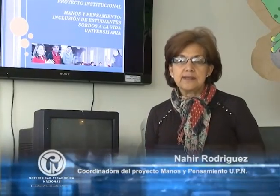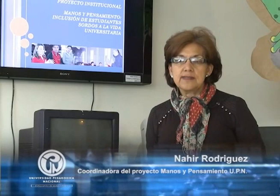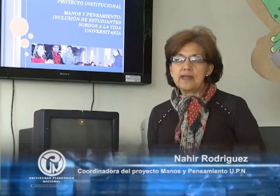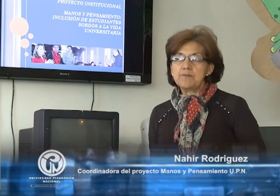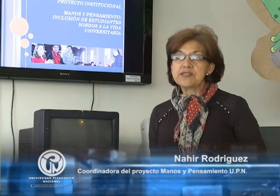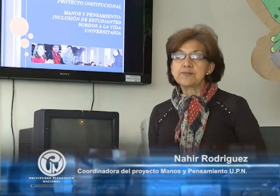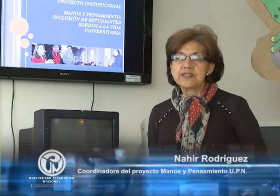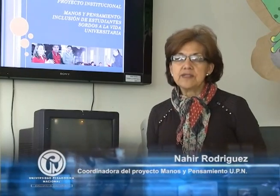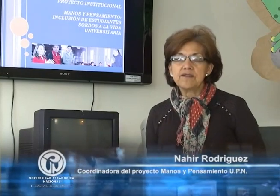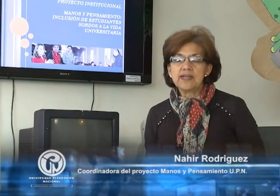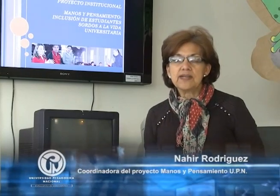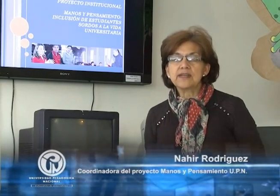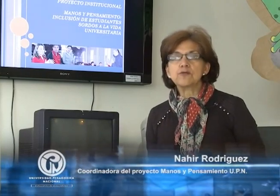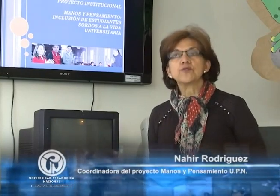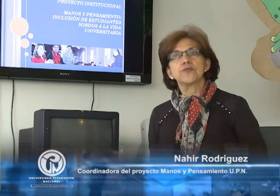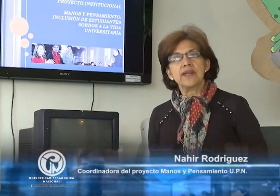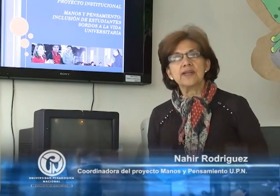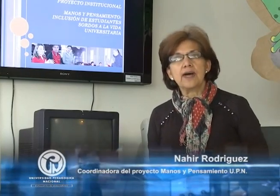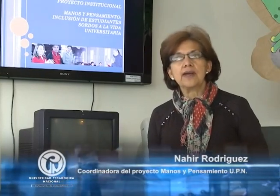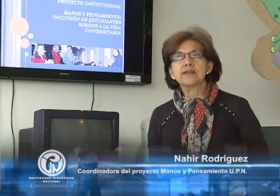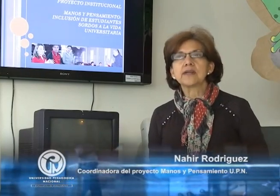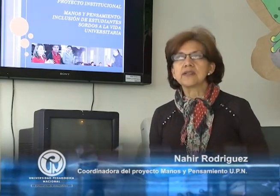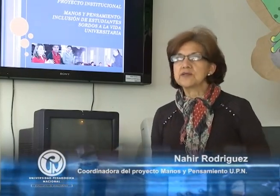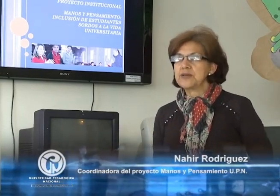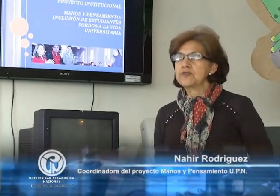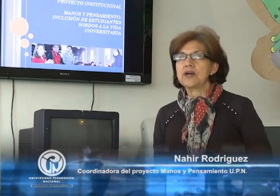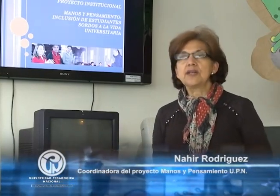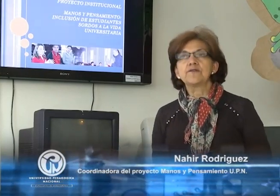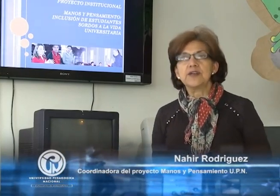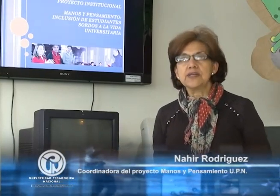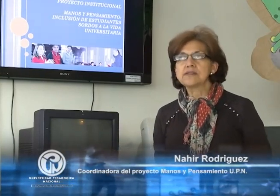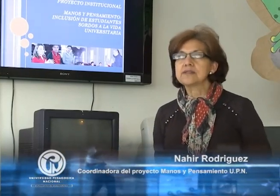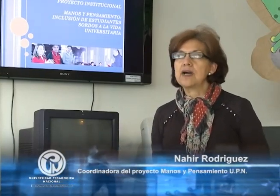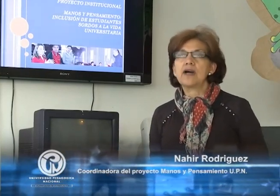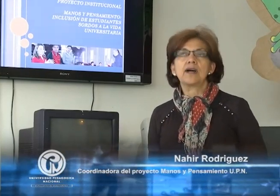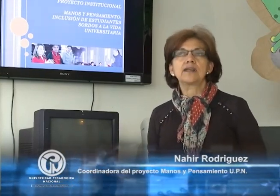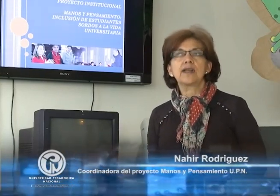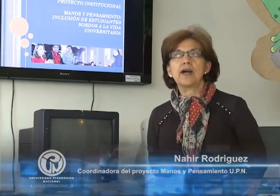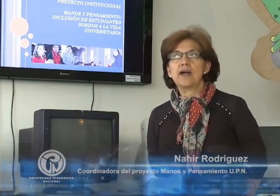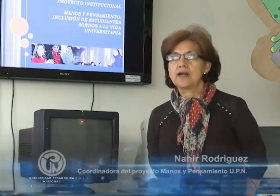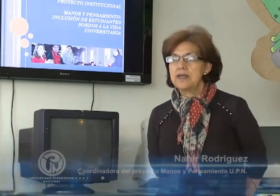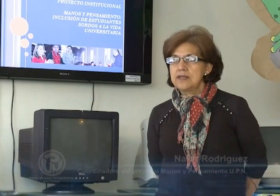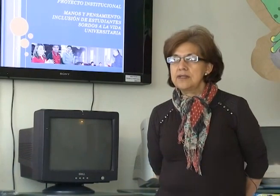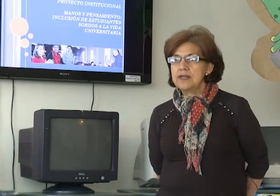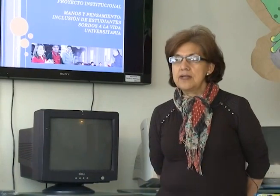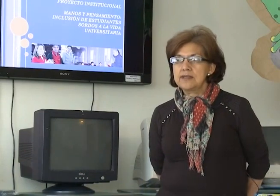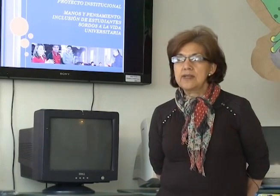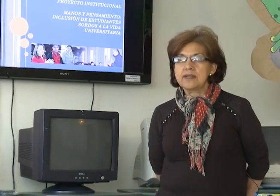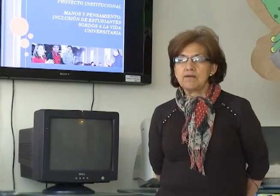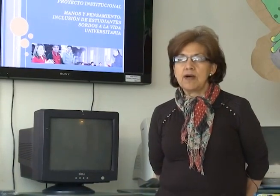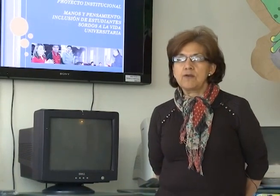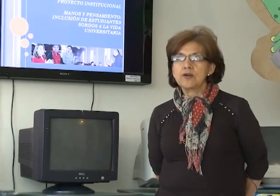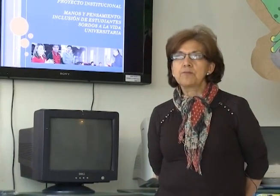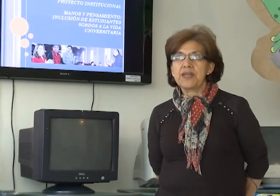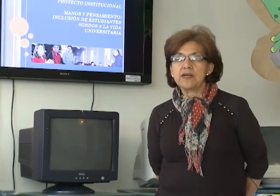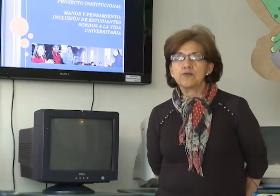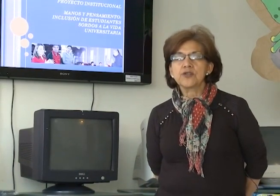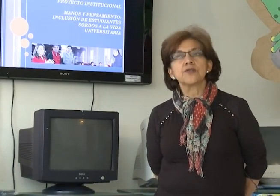desde la perspectiva de la interculturalidad, del respeto a la diferencia, del trabajo pedagógico que